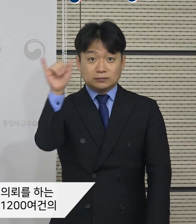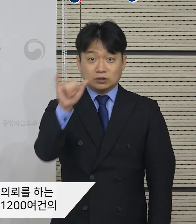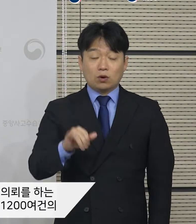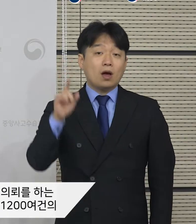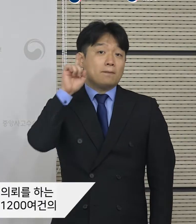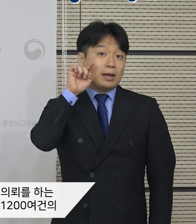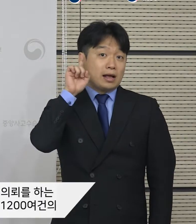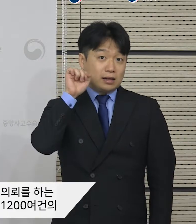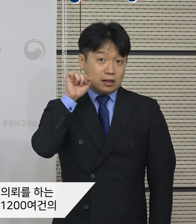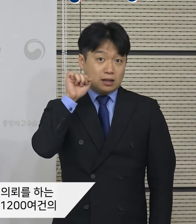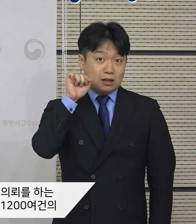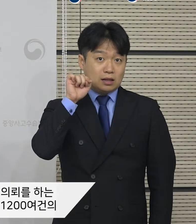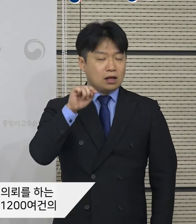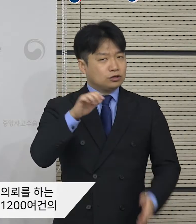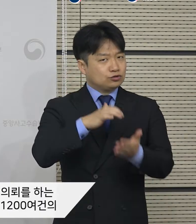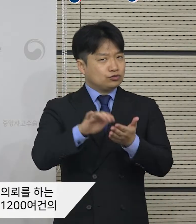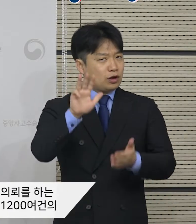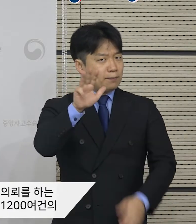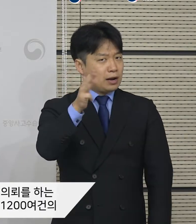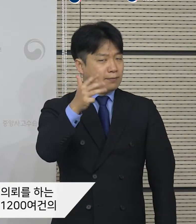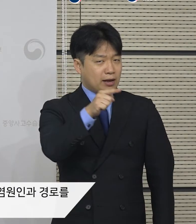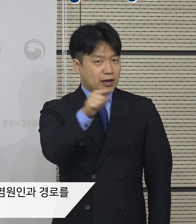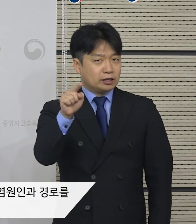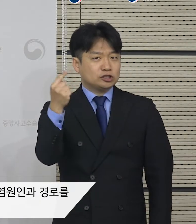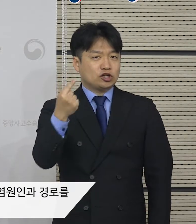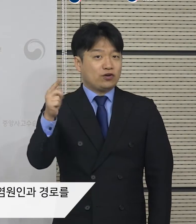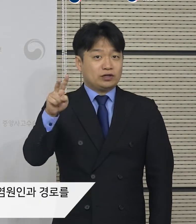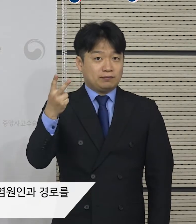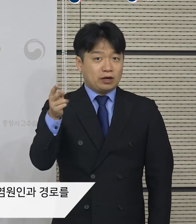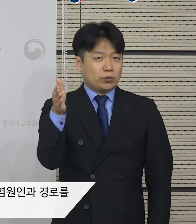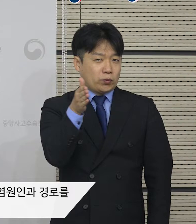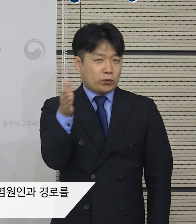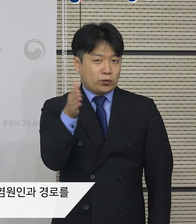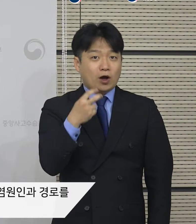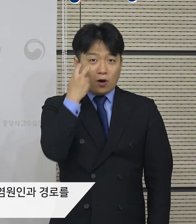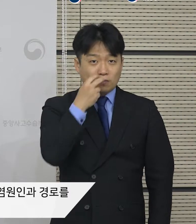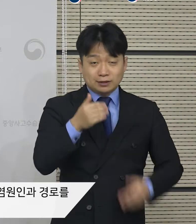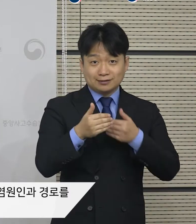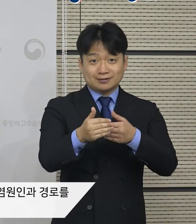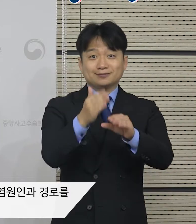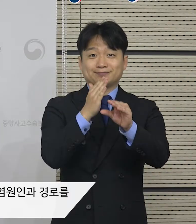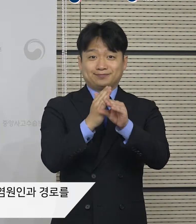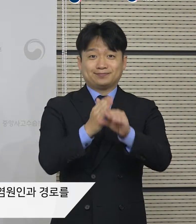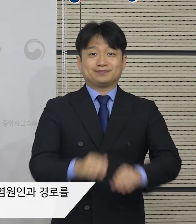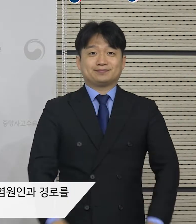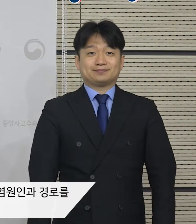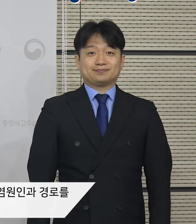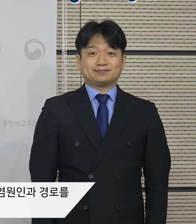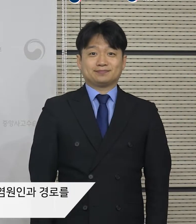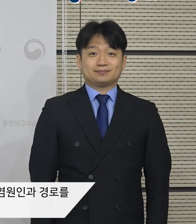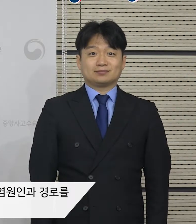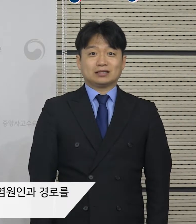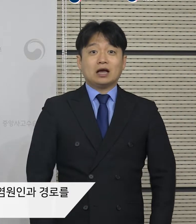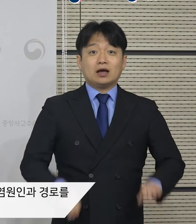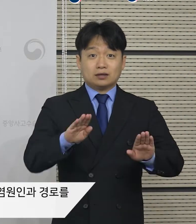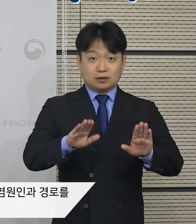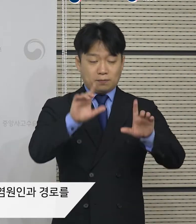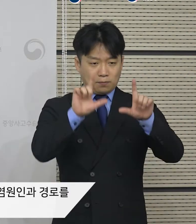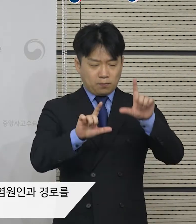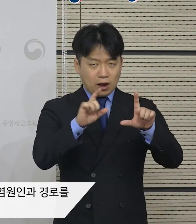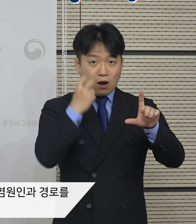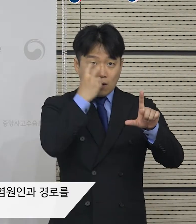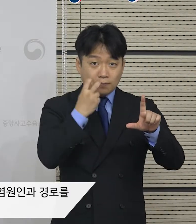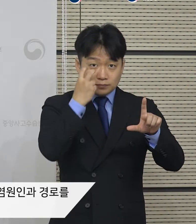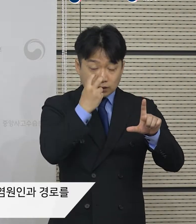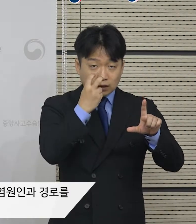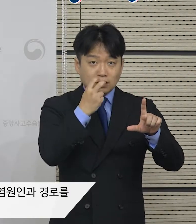매일 800에서 1200여 건의 검사가 실시되고 있는 중입니다. 이러한 검사에서도